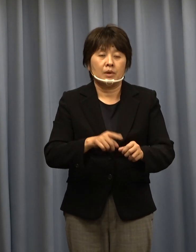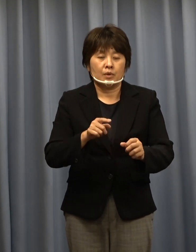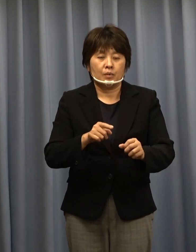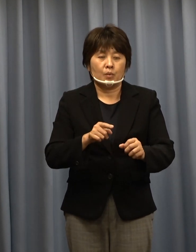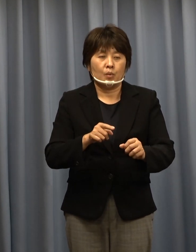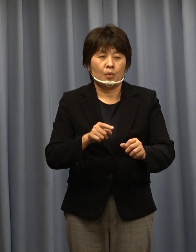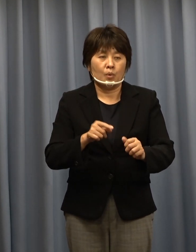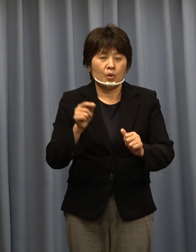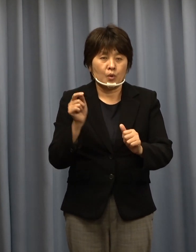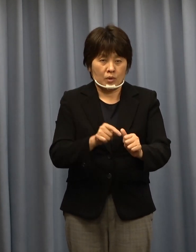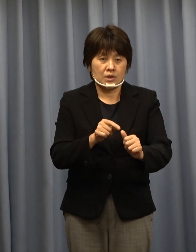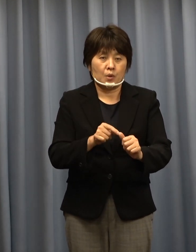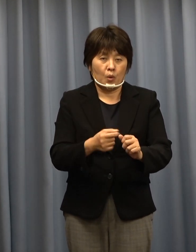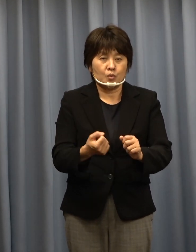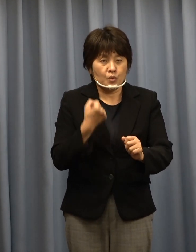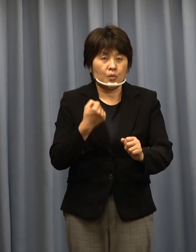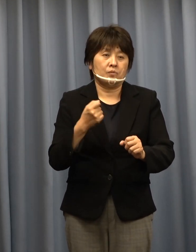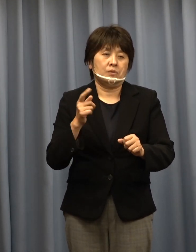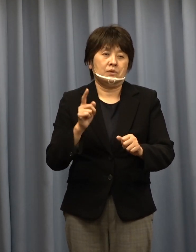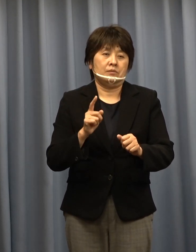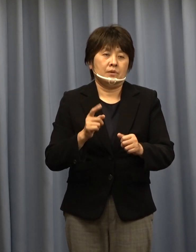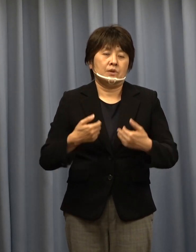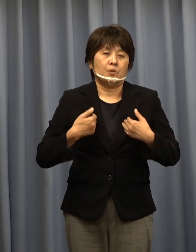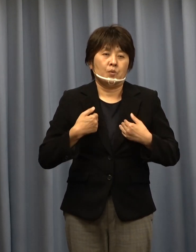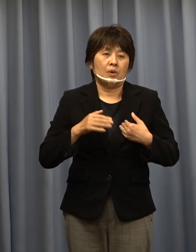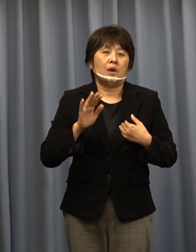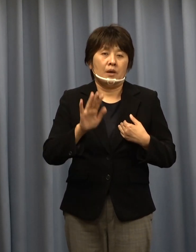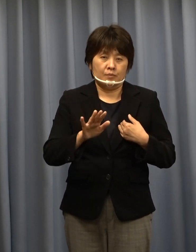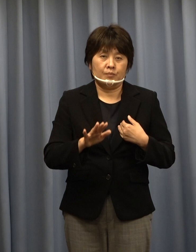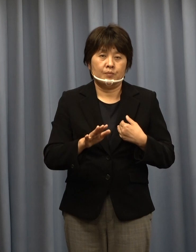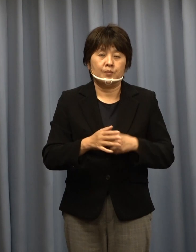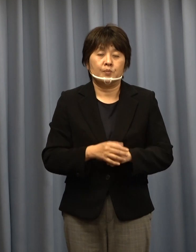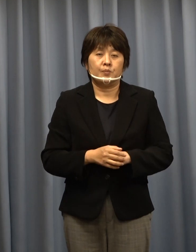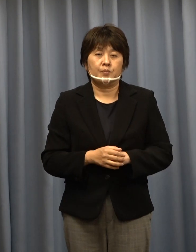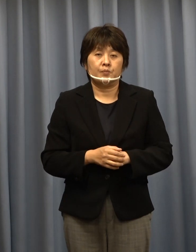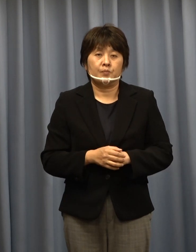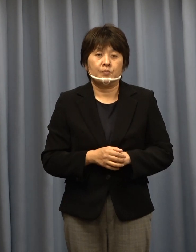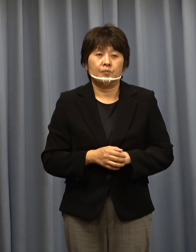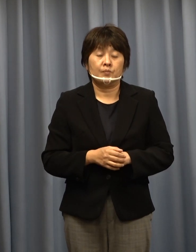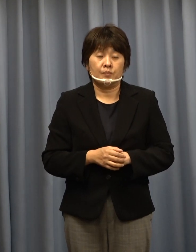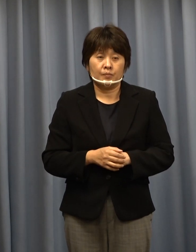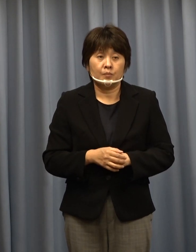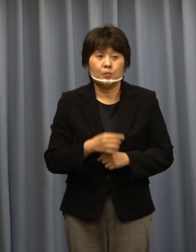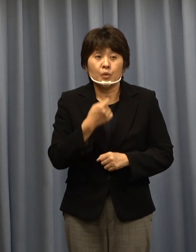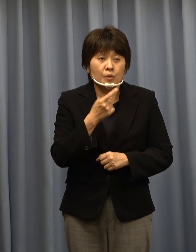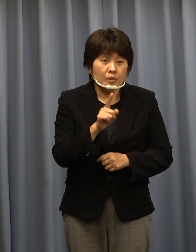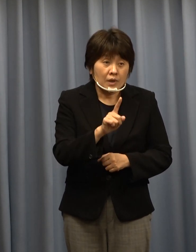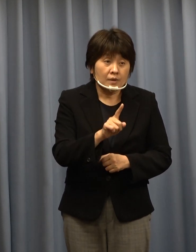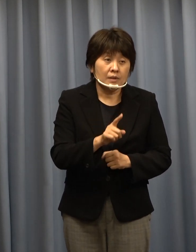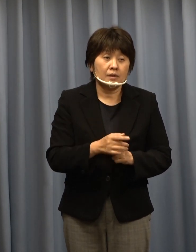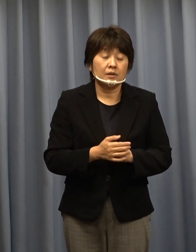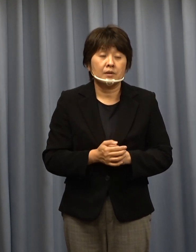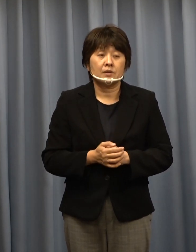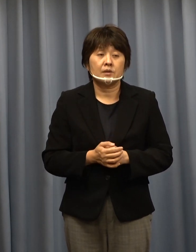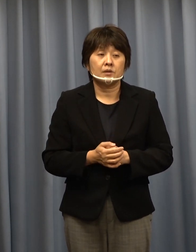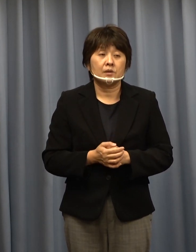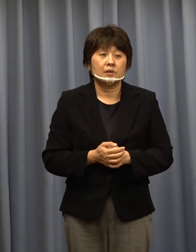くしてさらに延長する理由になったことだけは確かで、それともう一点は何で